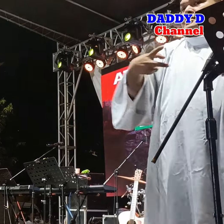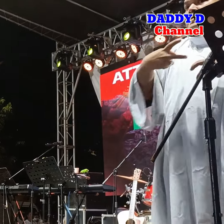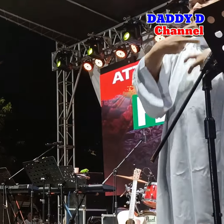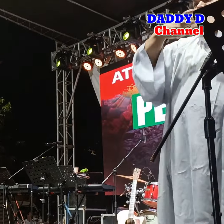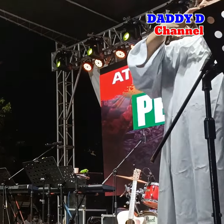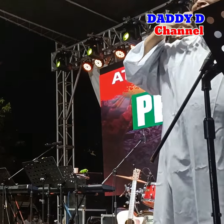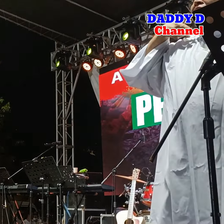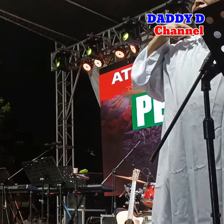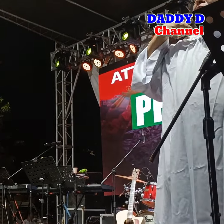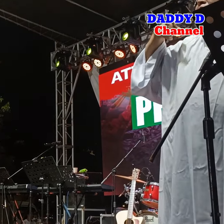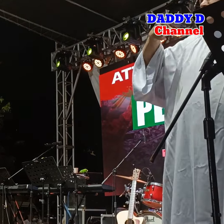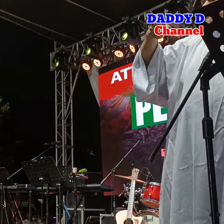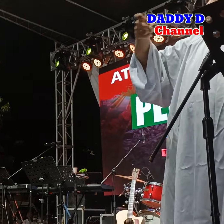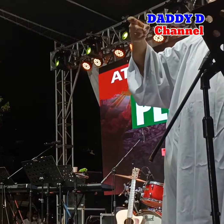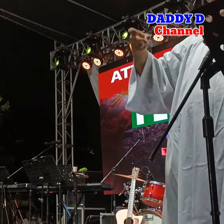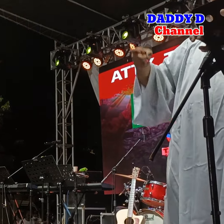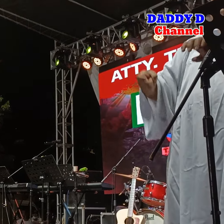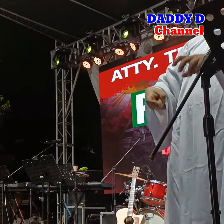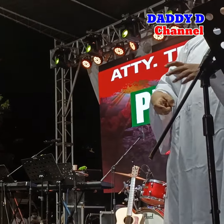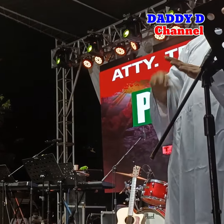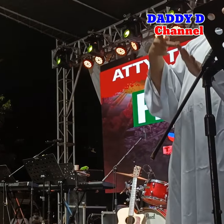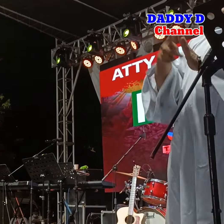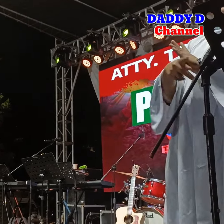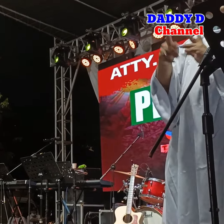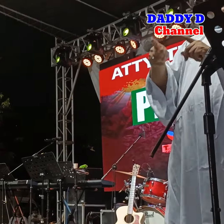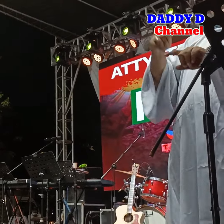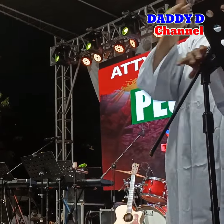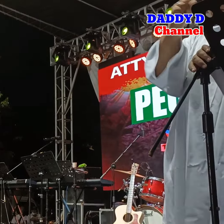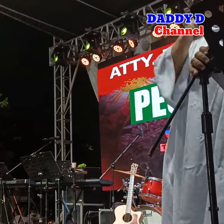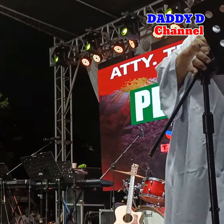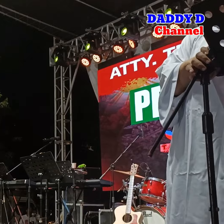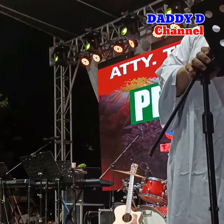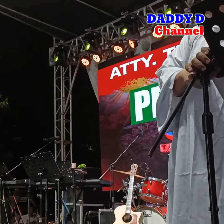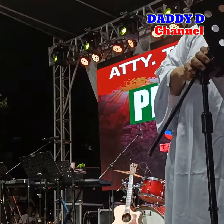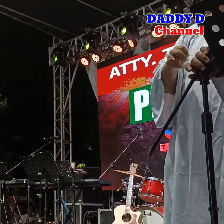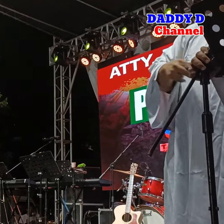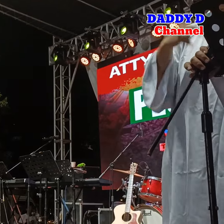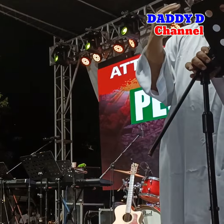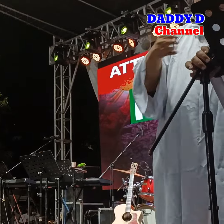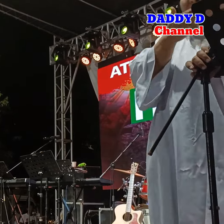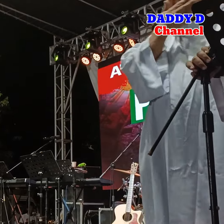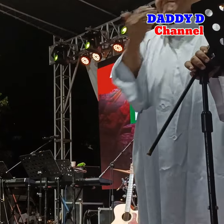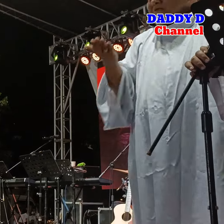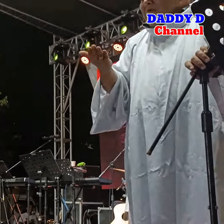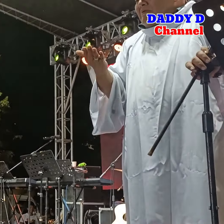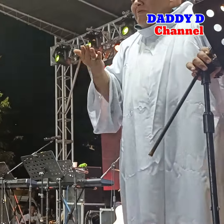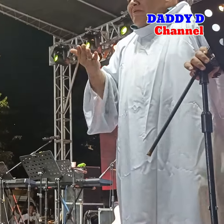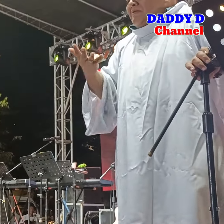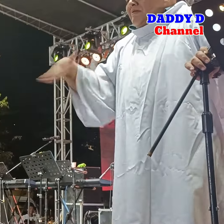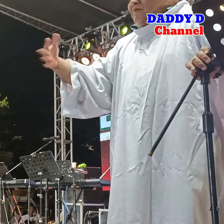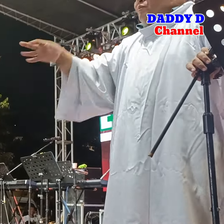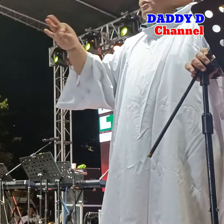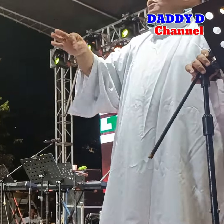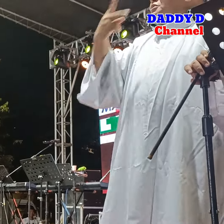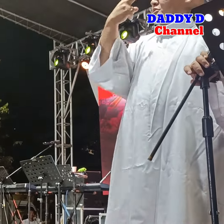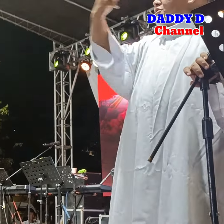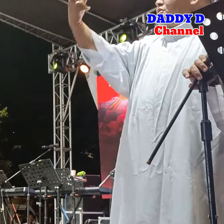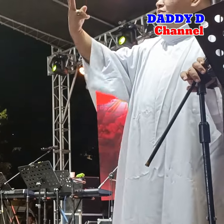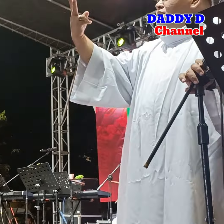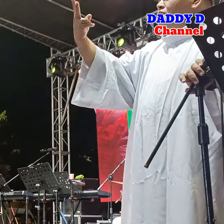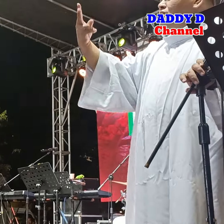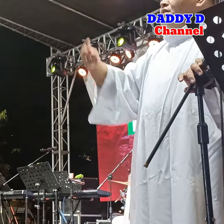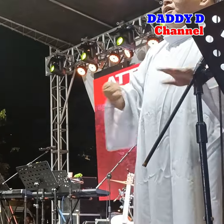Kasi tumataas ang crime rate. Isa pa yan. Another set of numbers na dapat tinitignan ng Pangulo